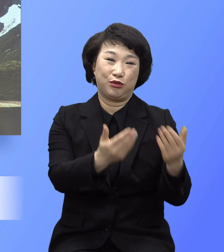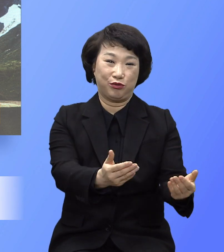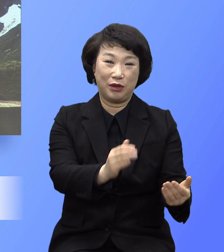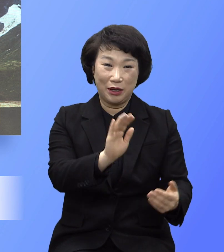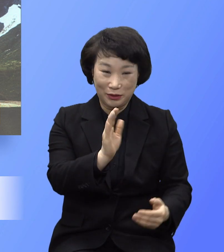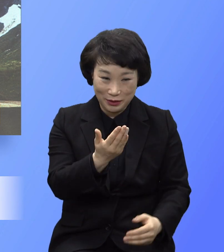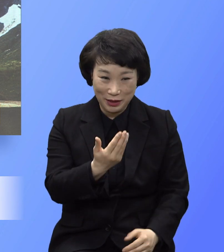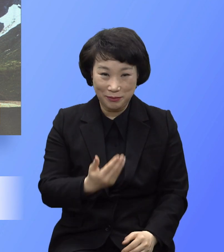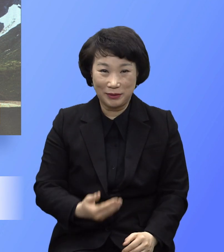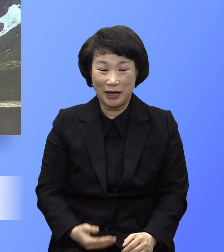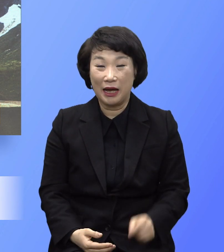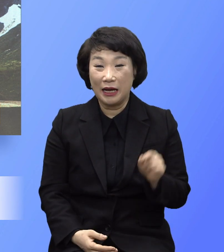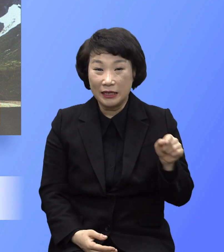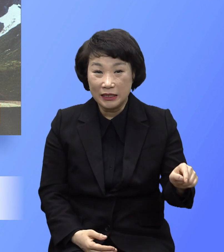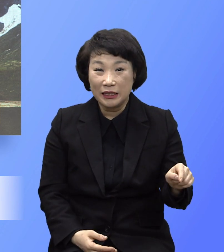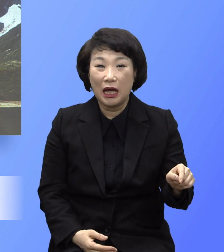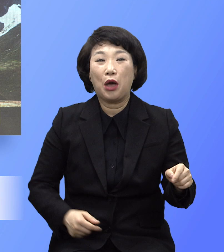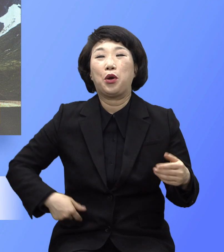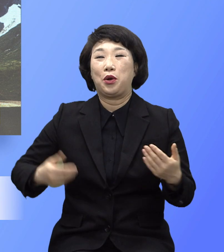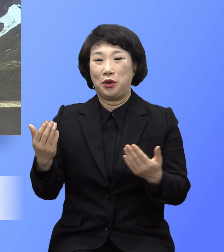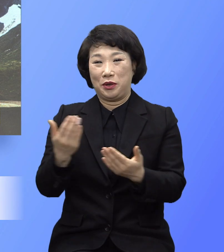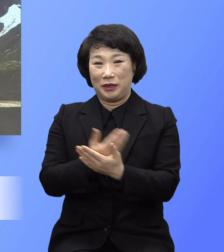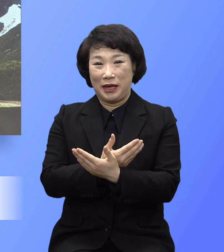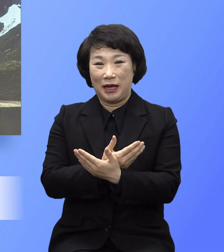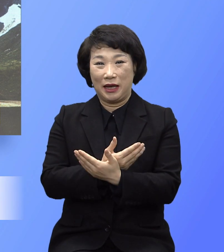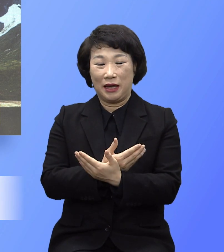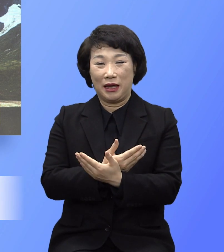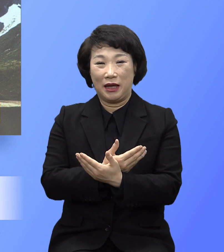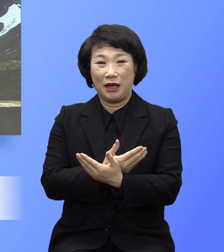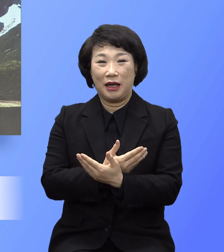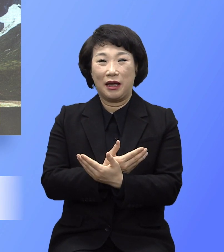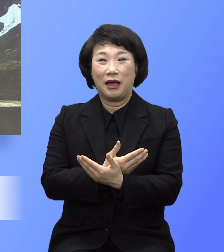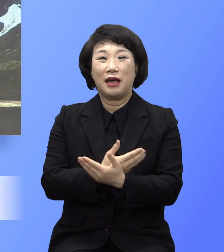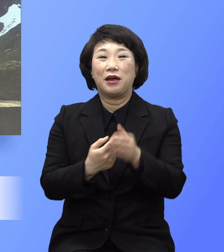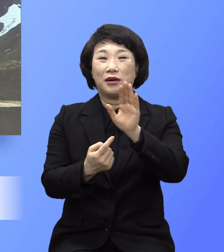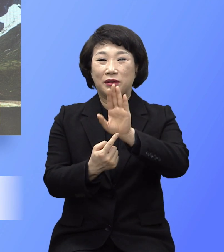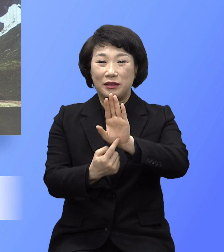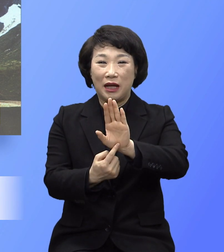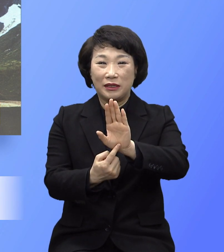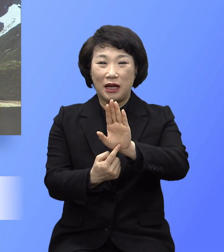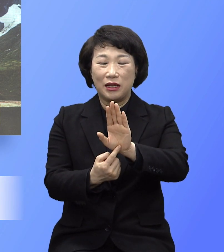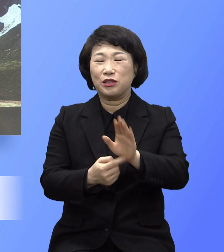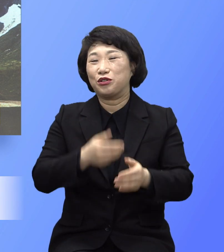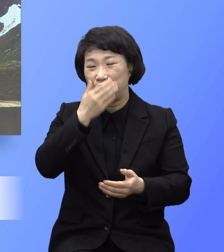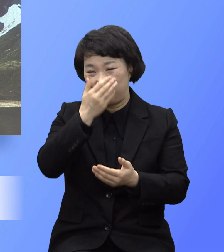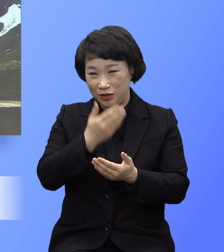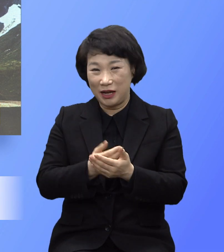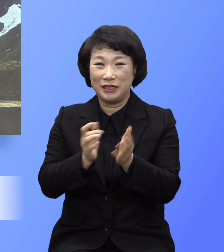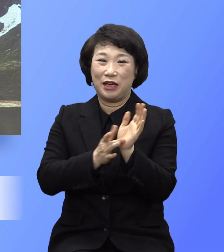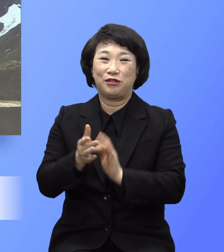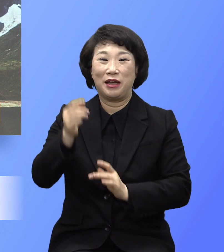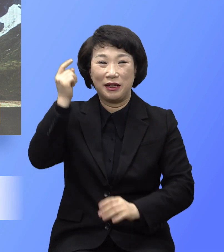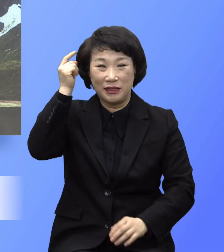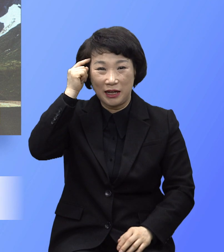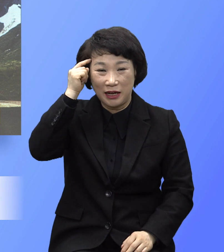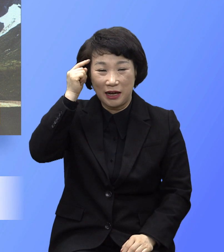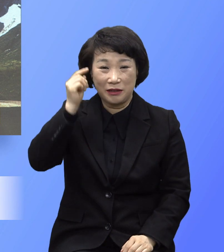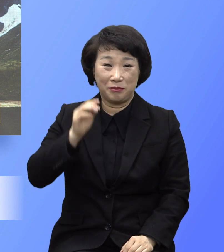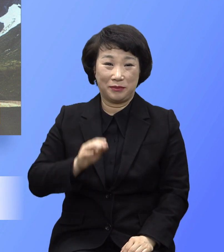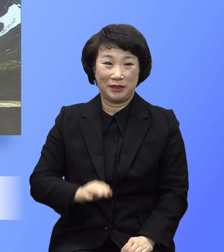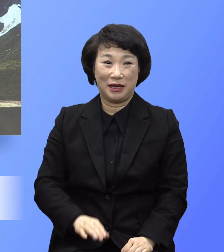되나니 이게 회개가 만들어내는 위대한 예수의 정신이라